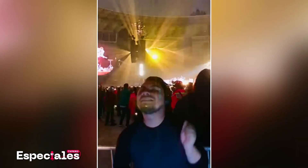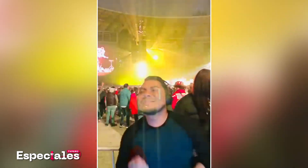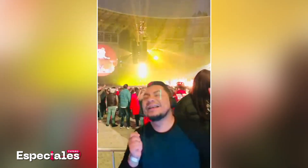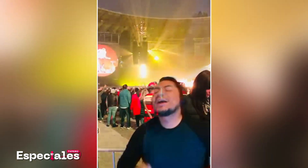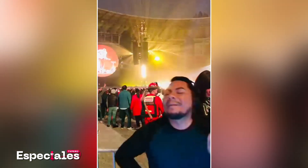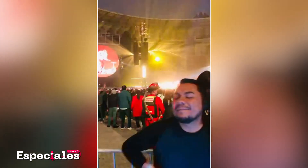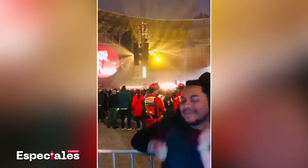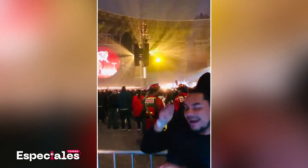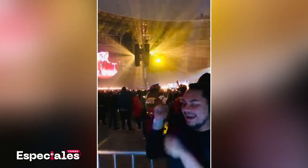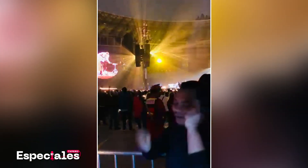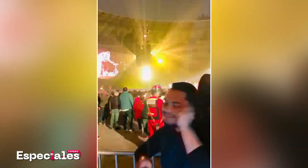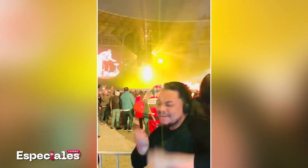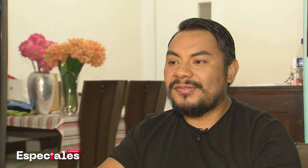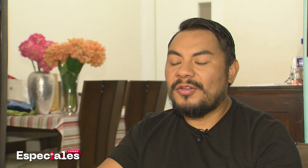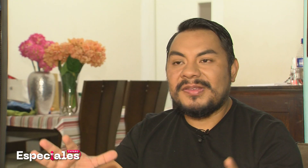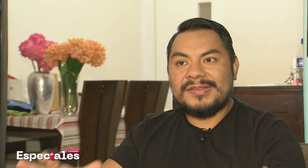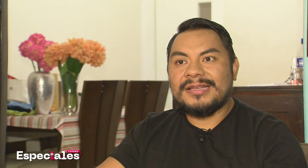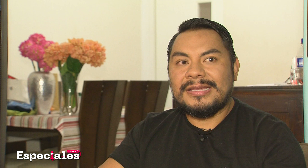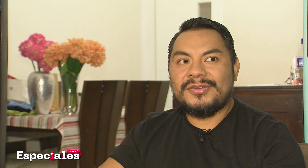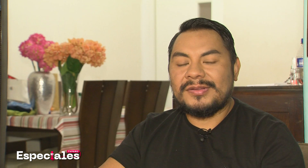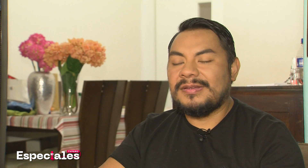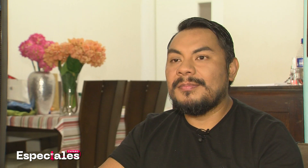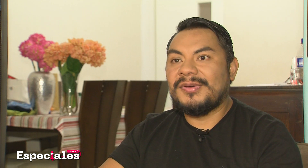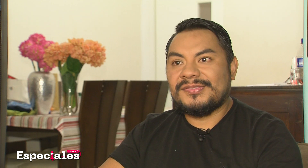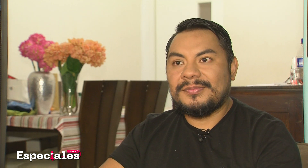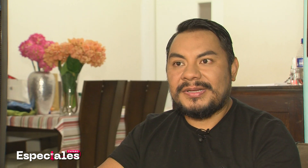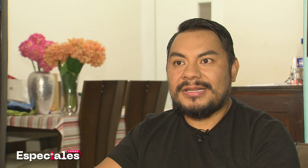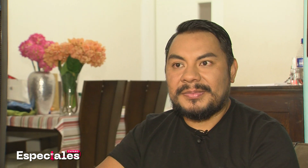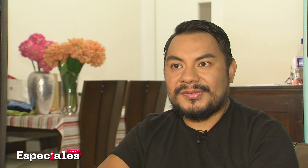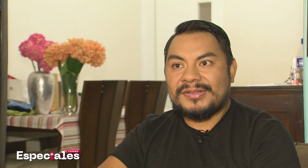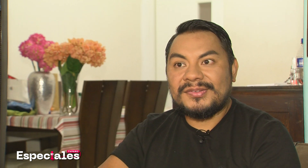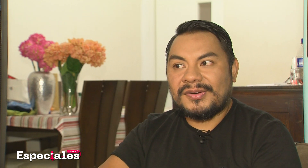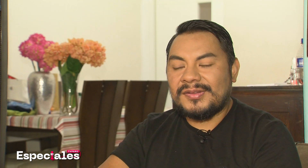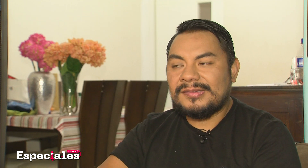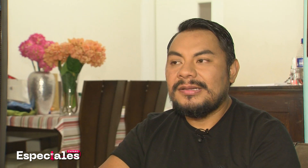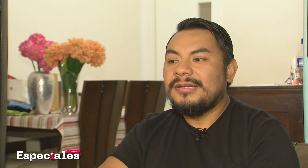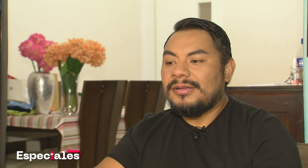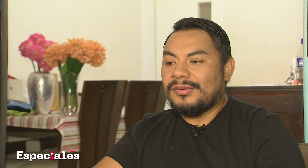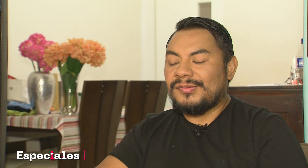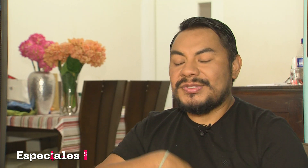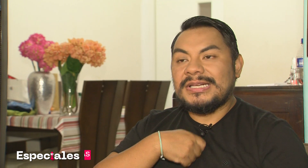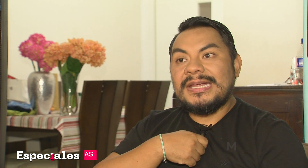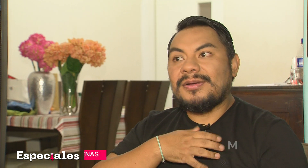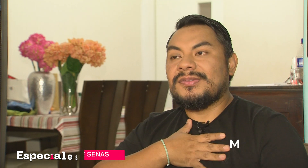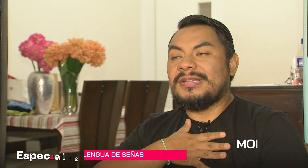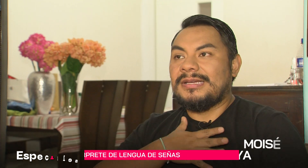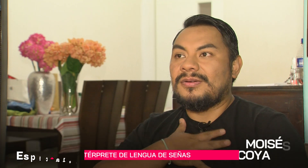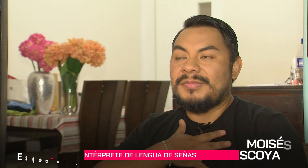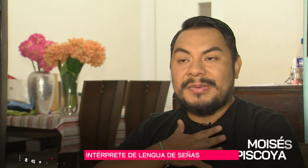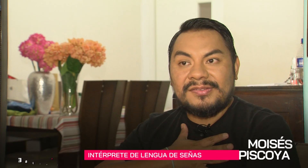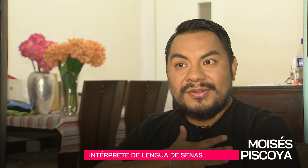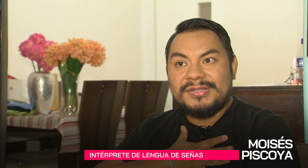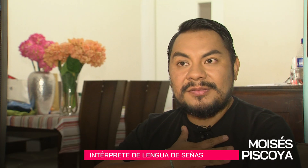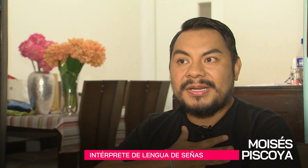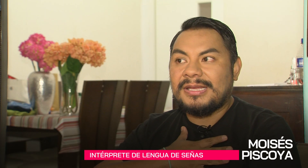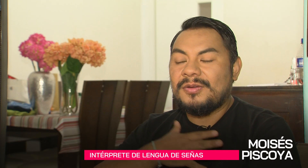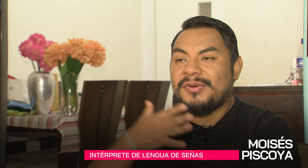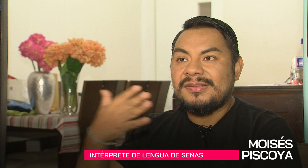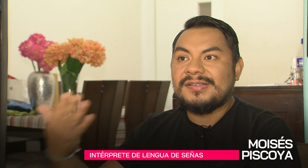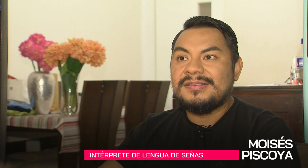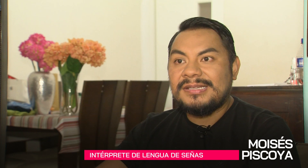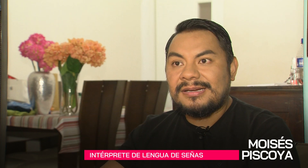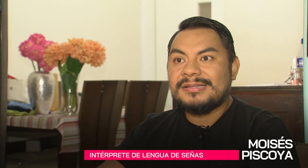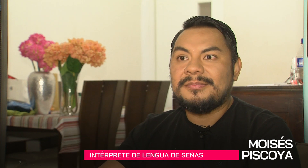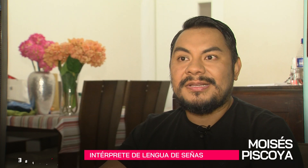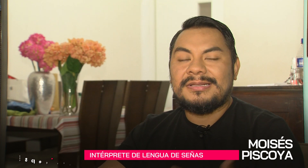Y habían sordos en el espacio especial que ellos habían puesto para las personas sordas, con sus chalecos con vibraciones para que ellos